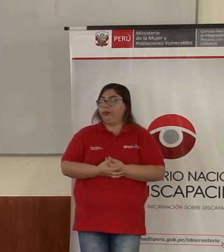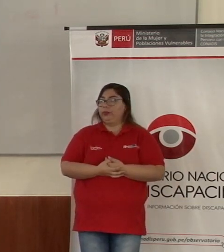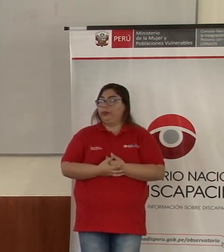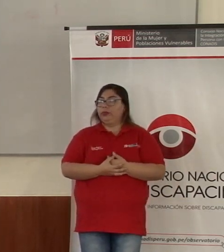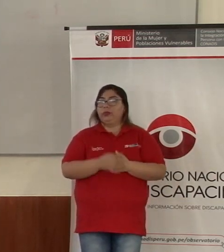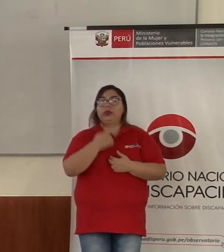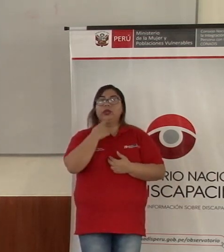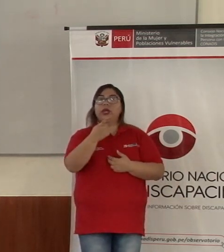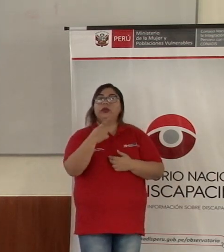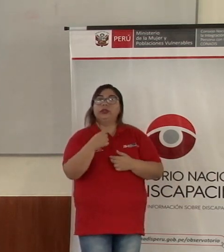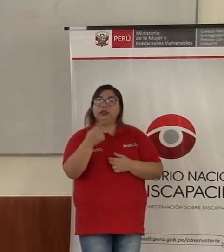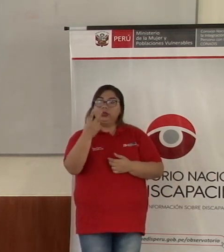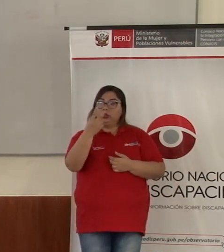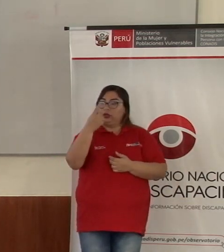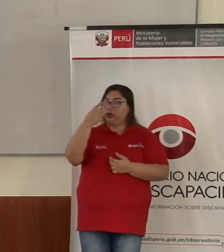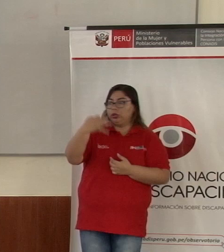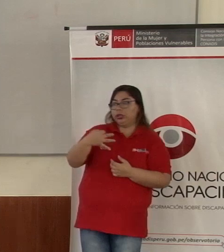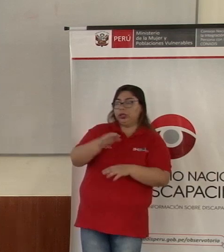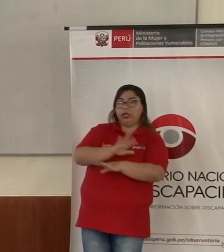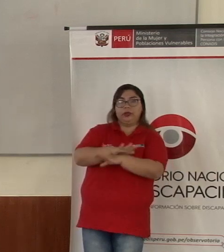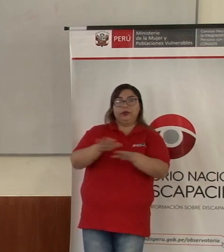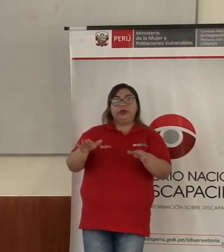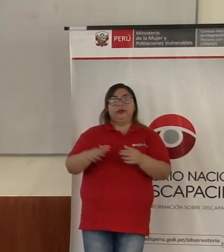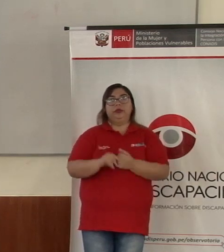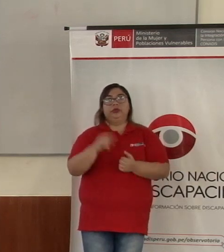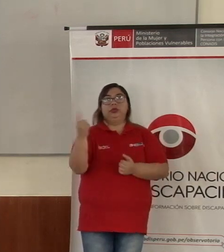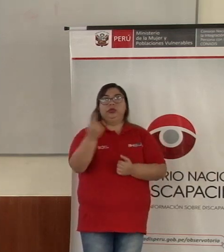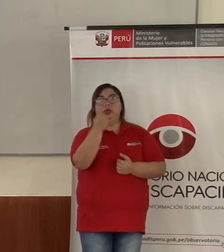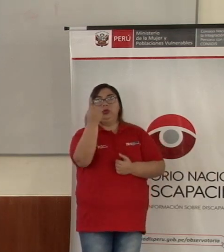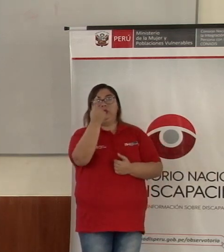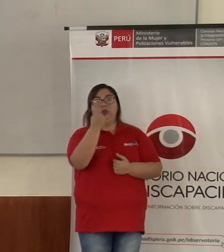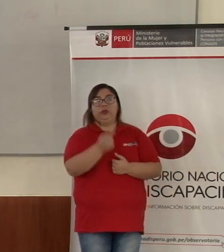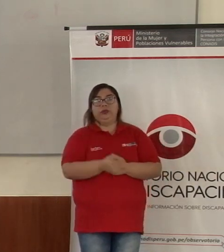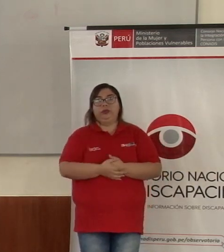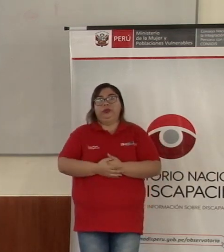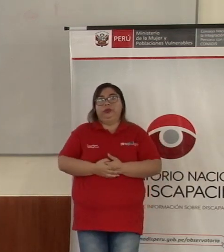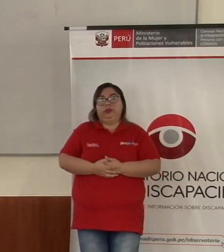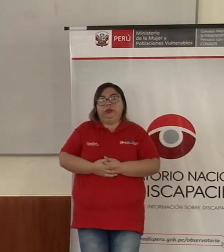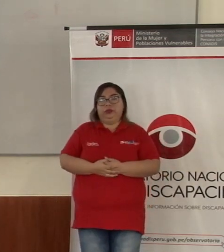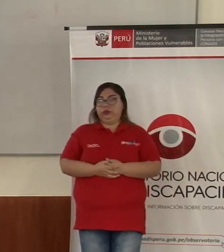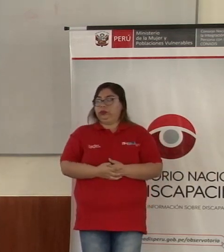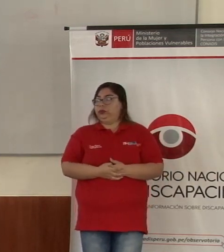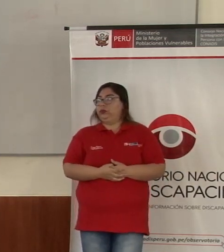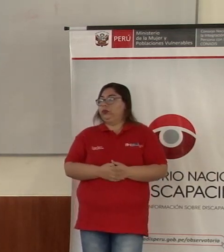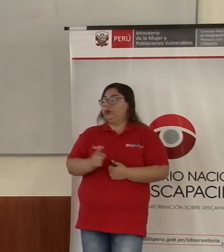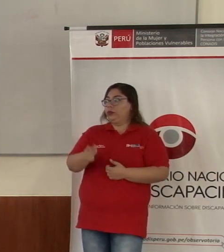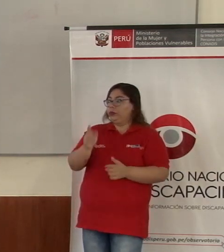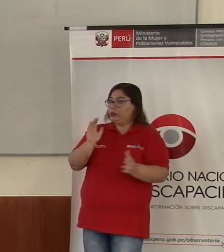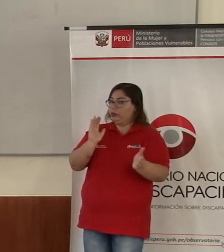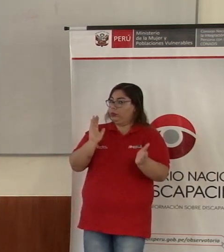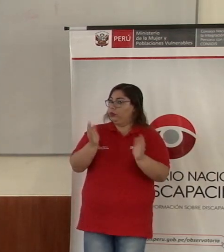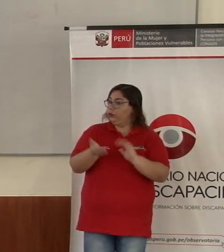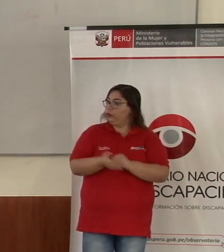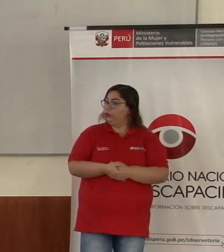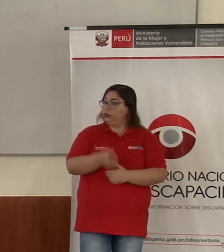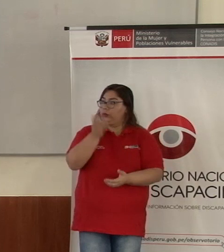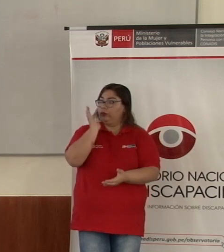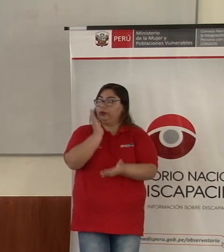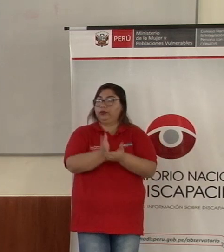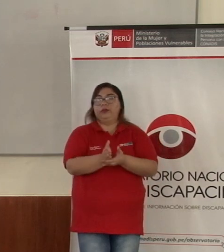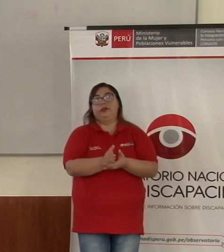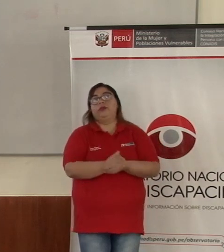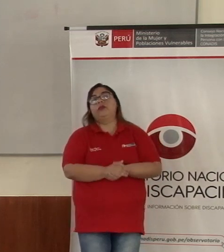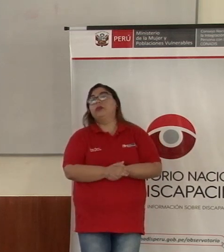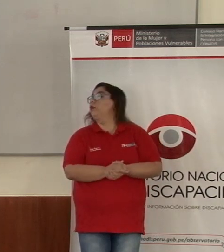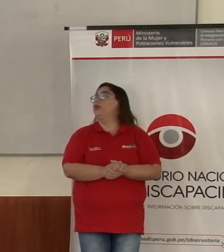Ya no existe ni el número 2 ni el número 3, solamente el 1. Pero miren cómo es la reforma tan radical que está así en el